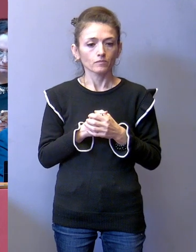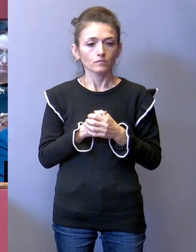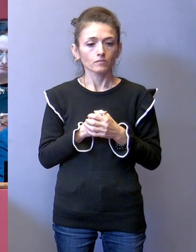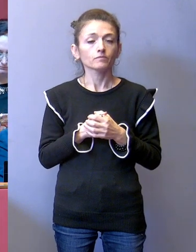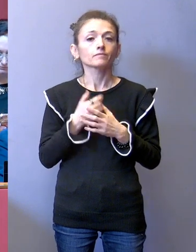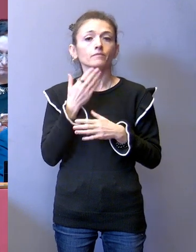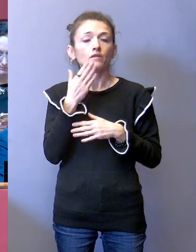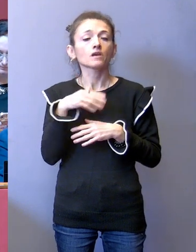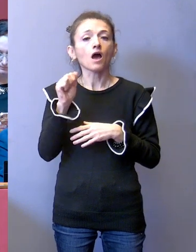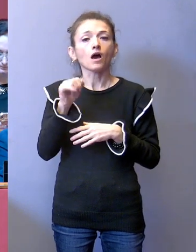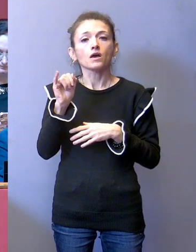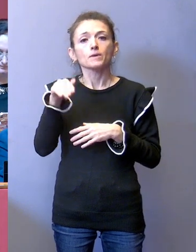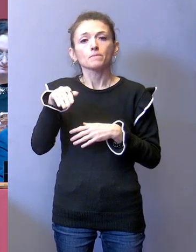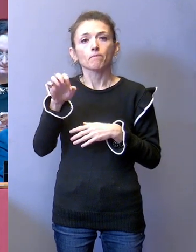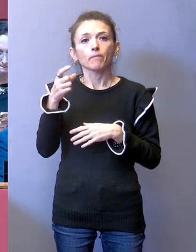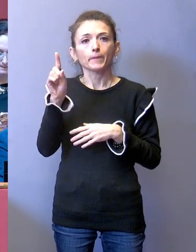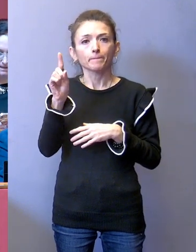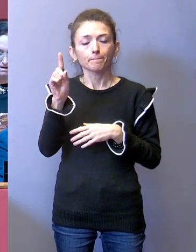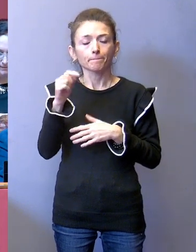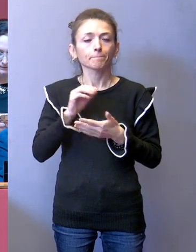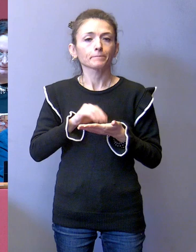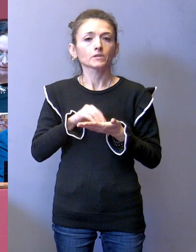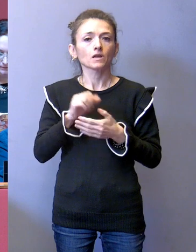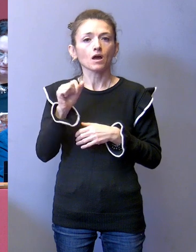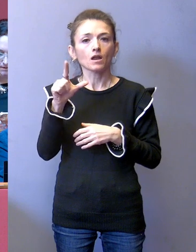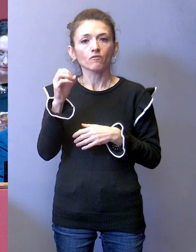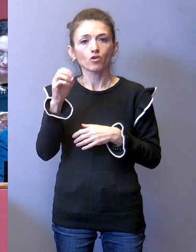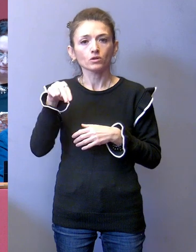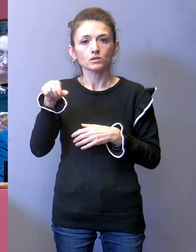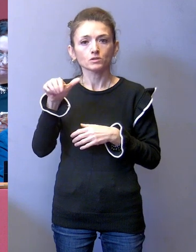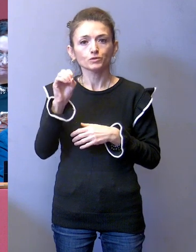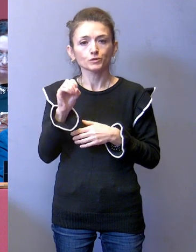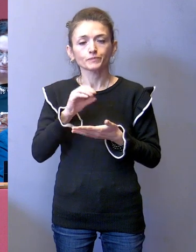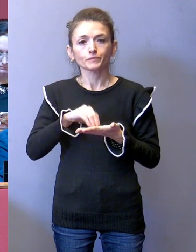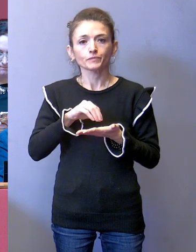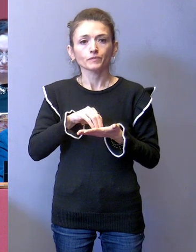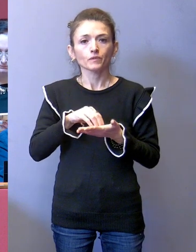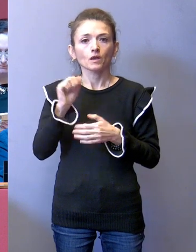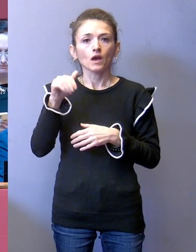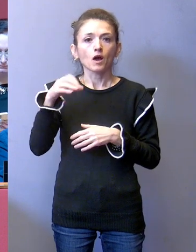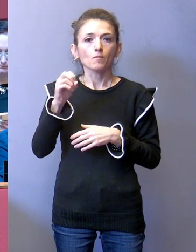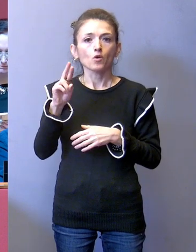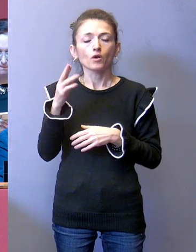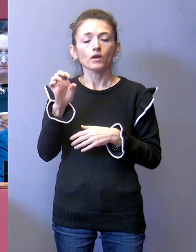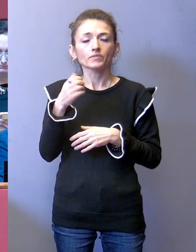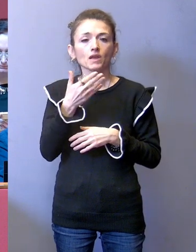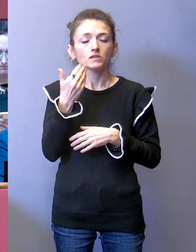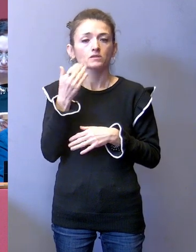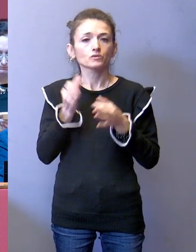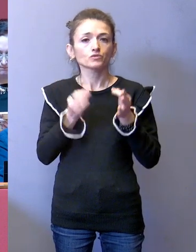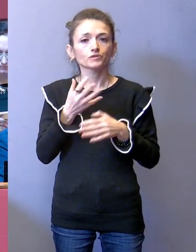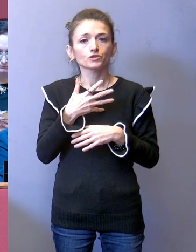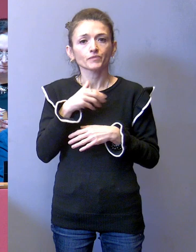Grazie allora ahimè Alfonso amore assente giustificato